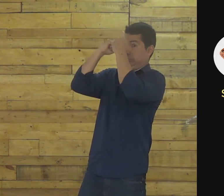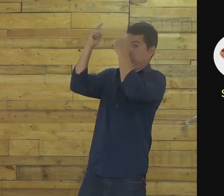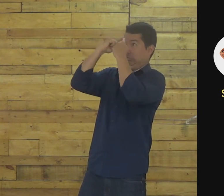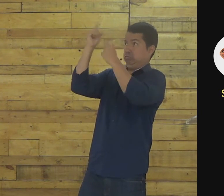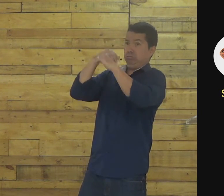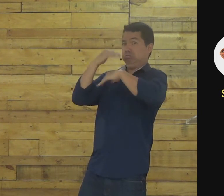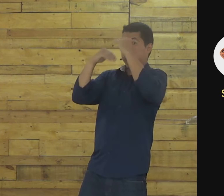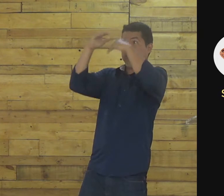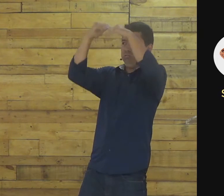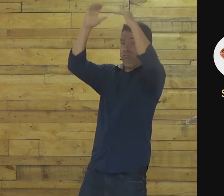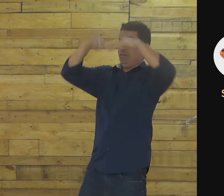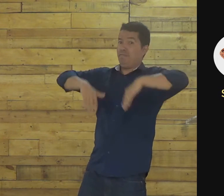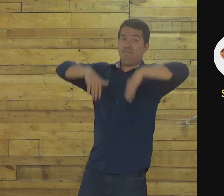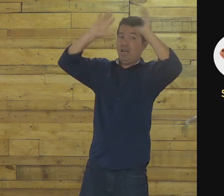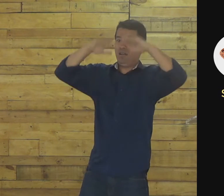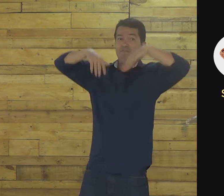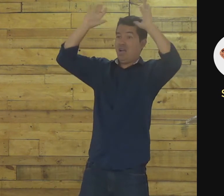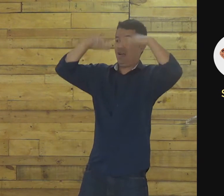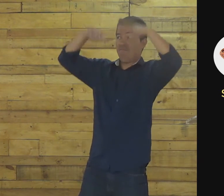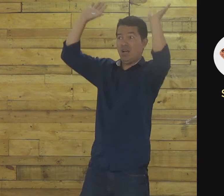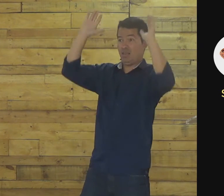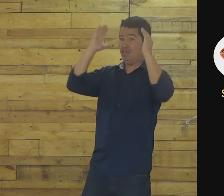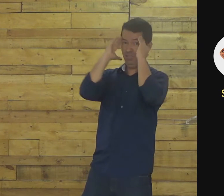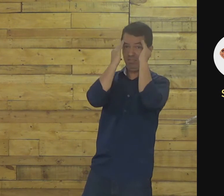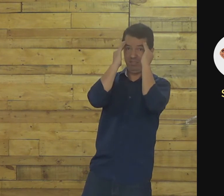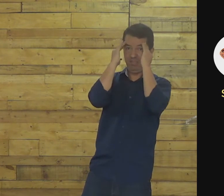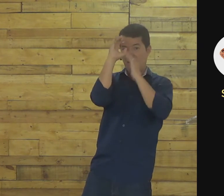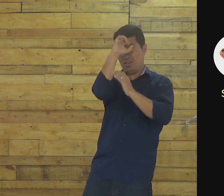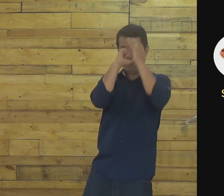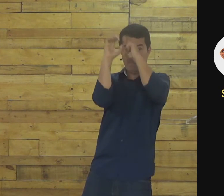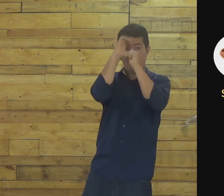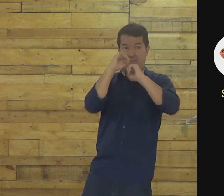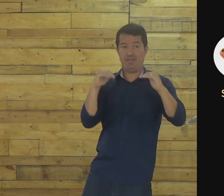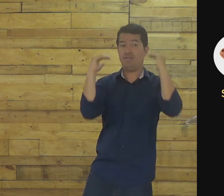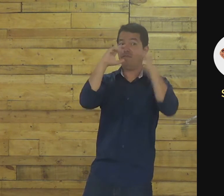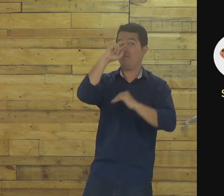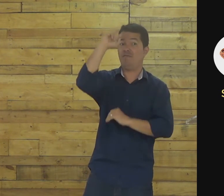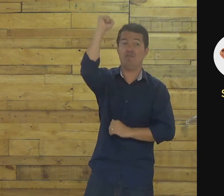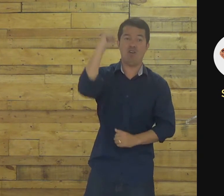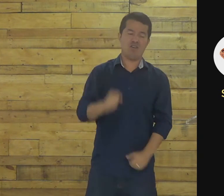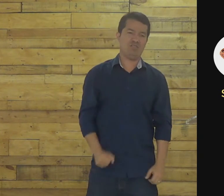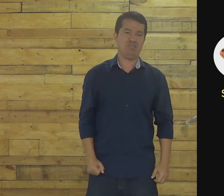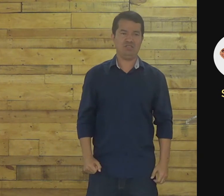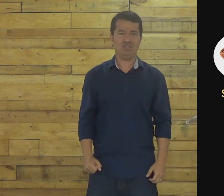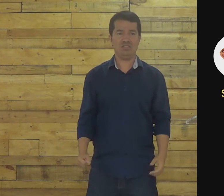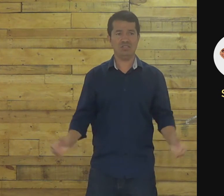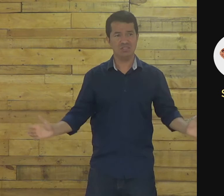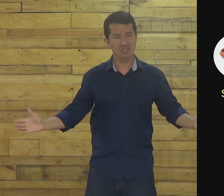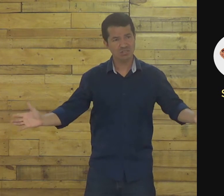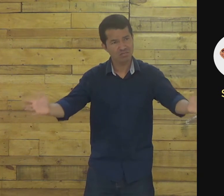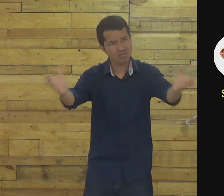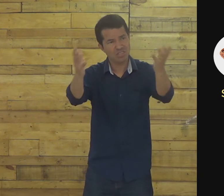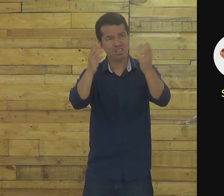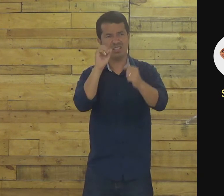o frentista, que ele venha te atender cada vez mais, sabe? Para que você possa aprender.